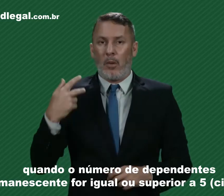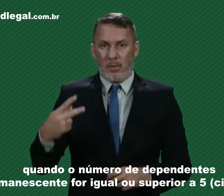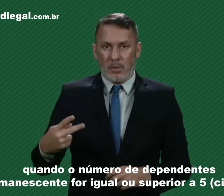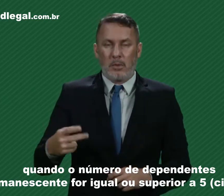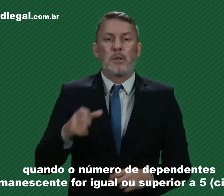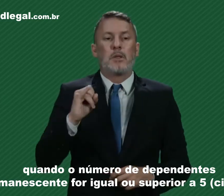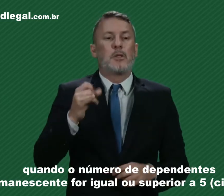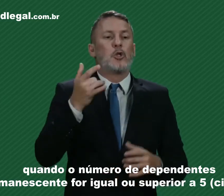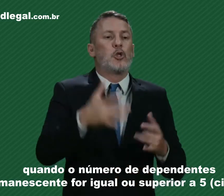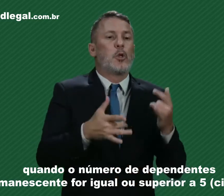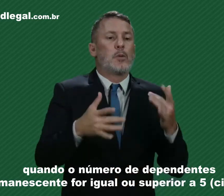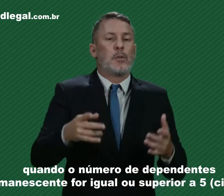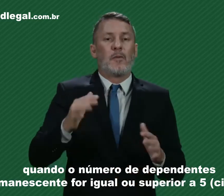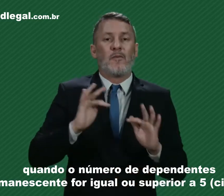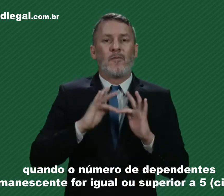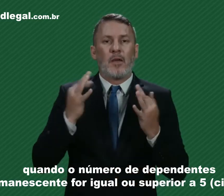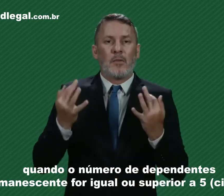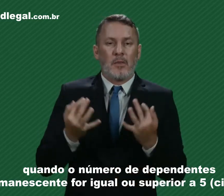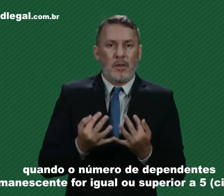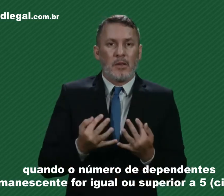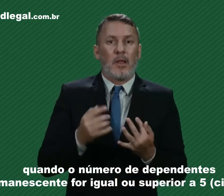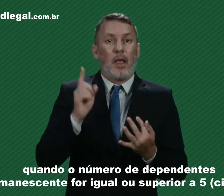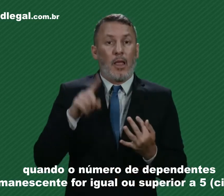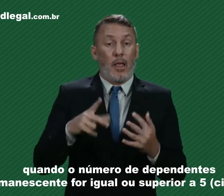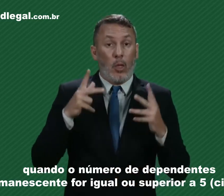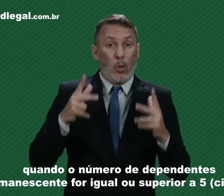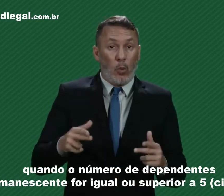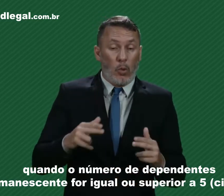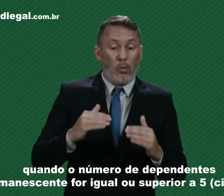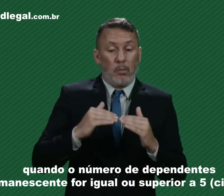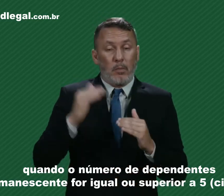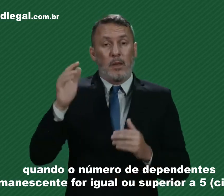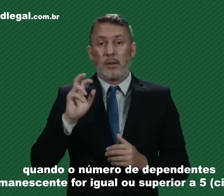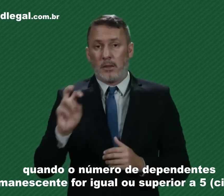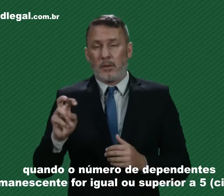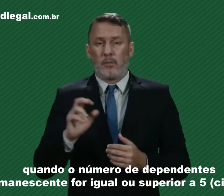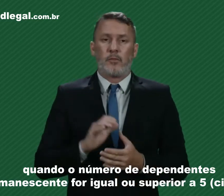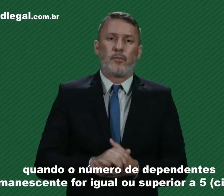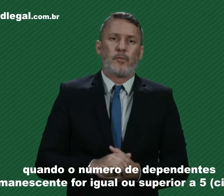dependentes remanescentes for igual ou superior a 5.